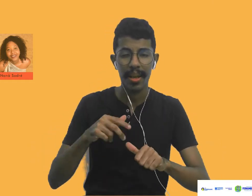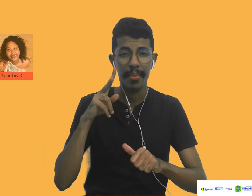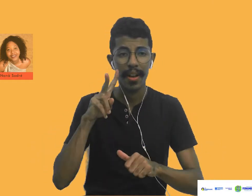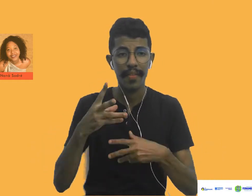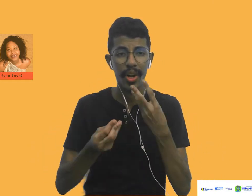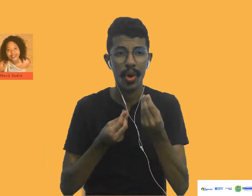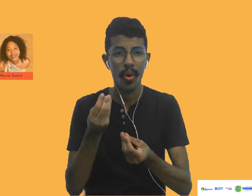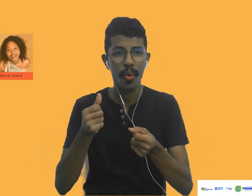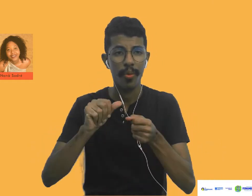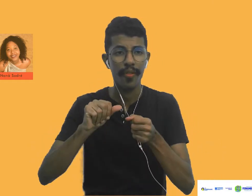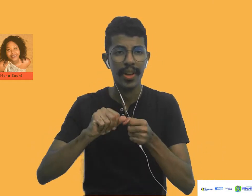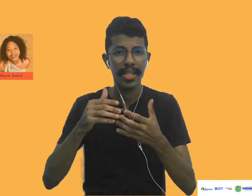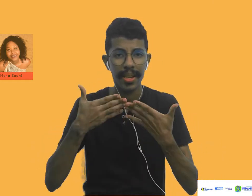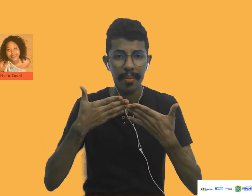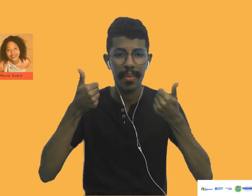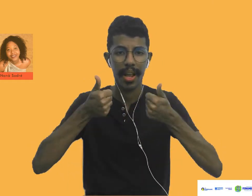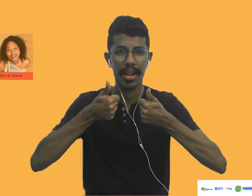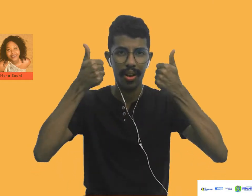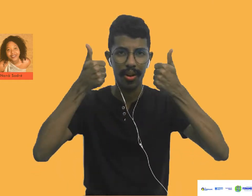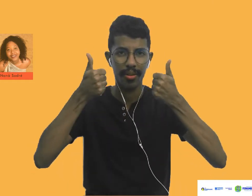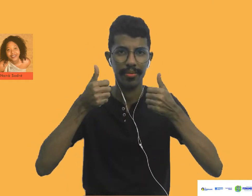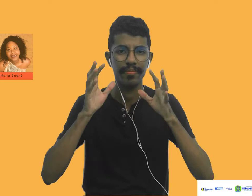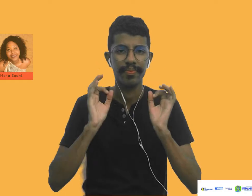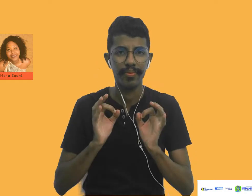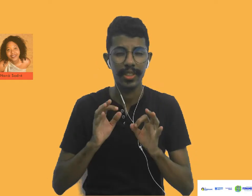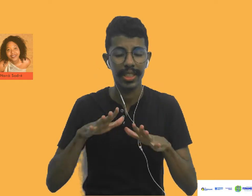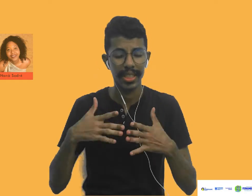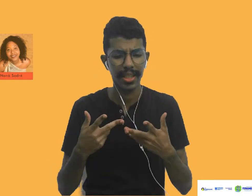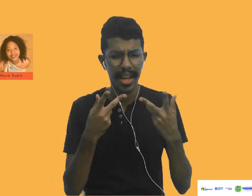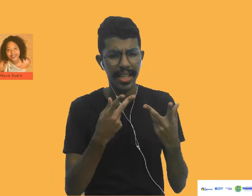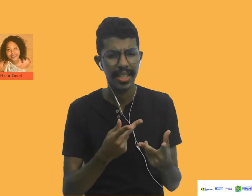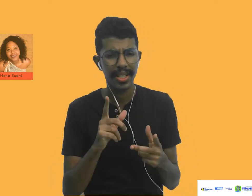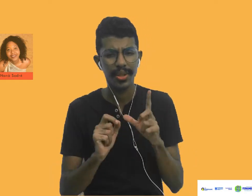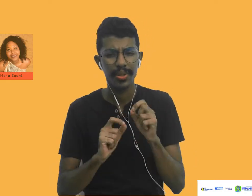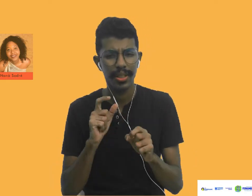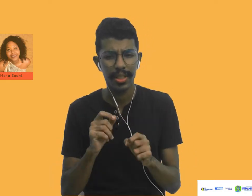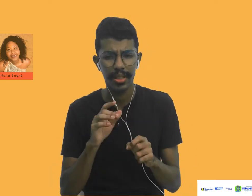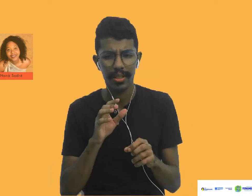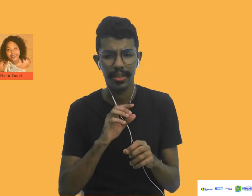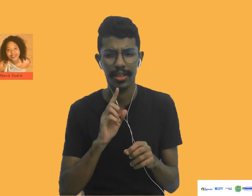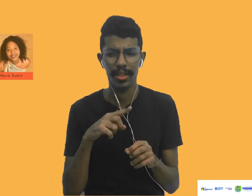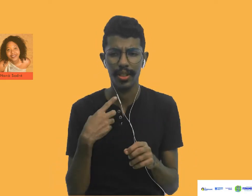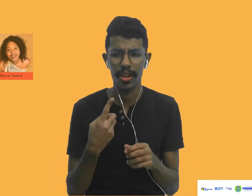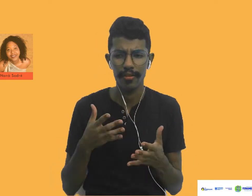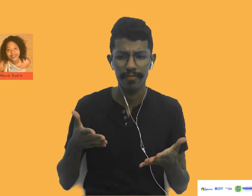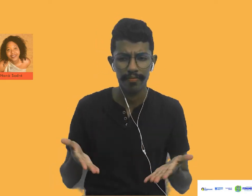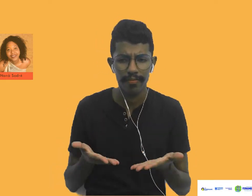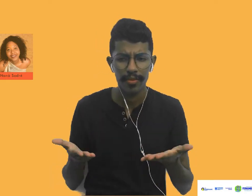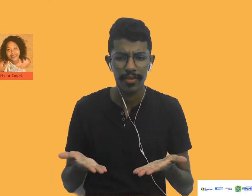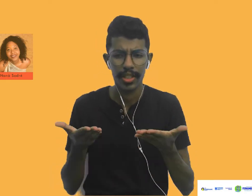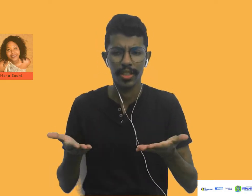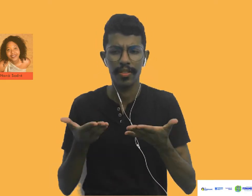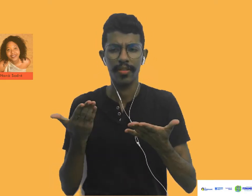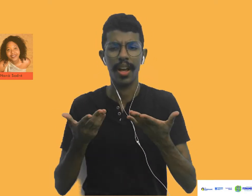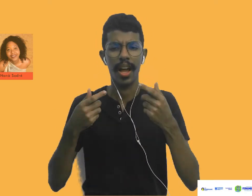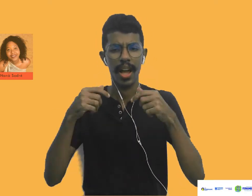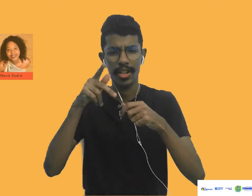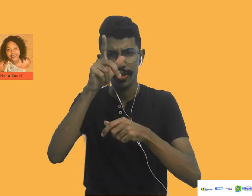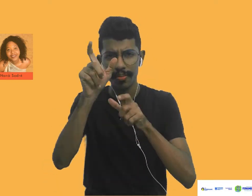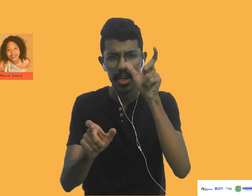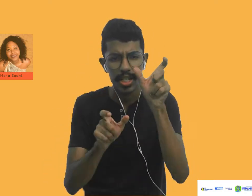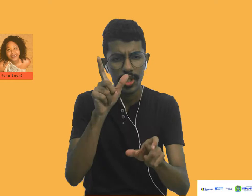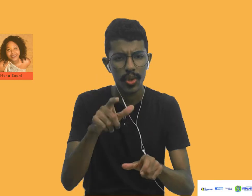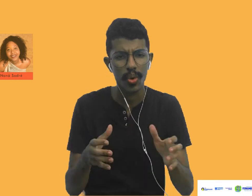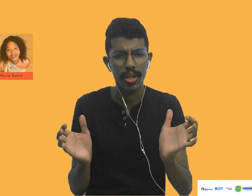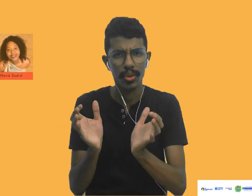ver como é que a gente pode estar fazendo melhor. Mas foi bem isso, assim, é instrumentalizar as pessoas